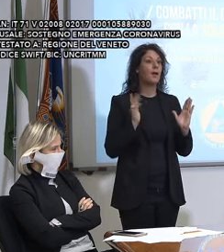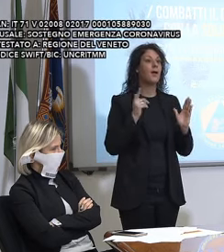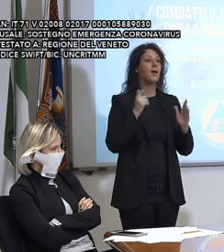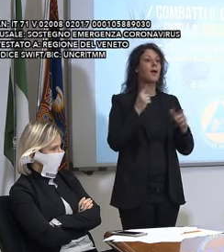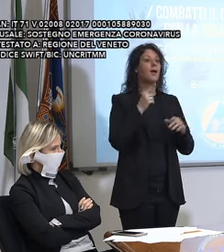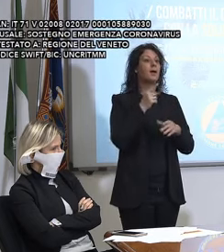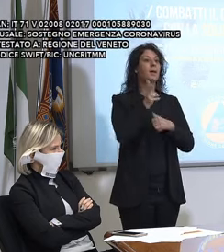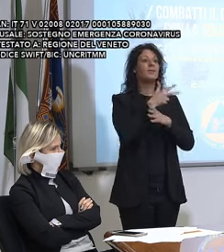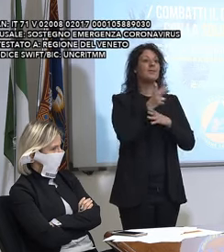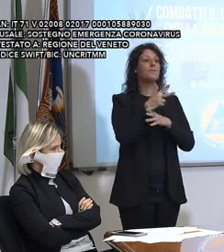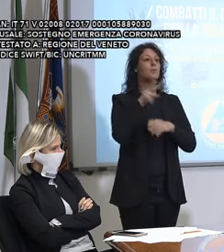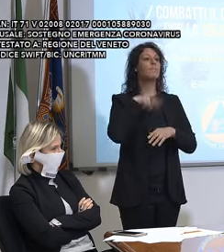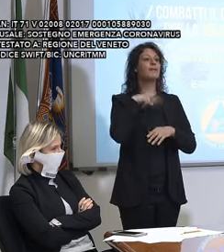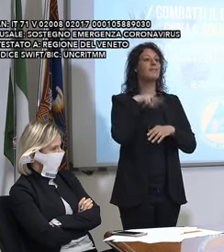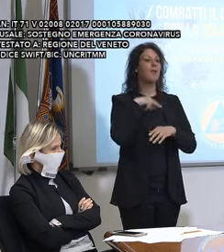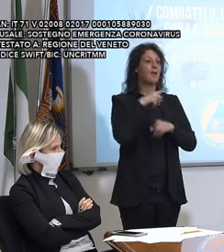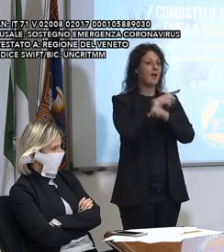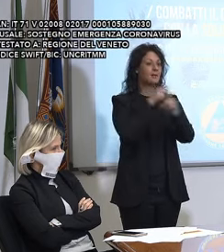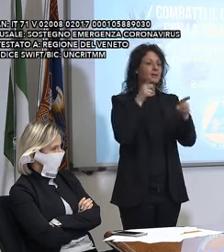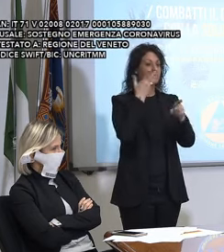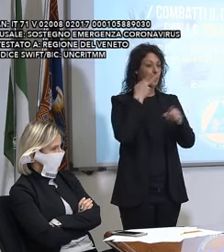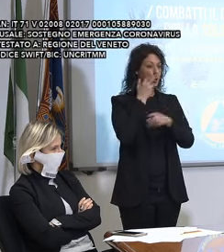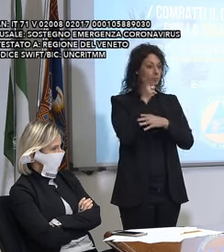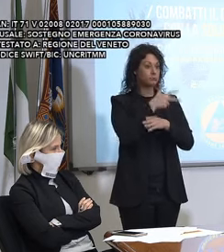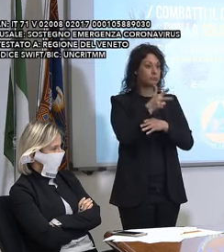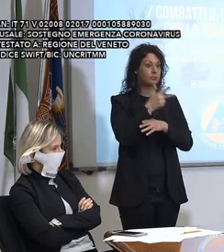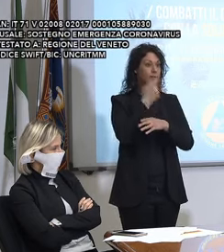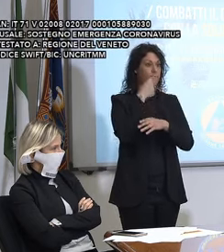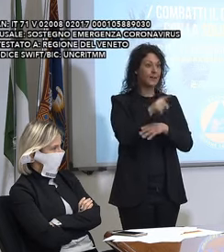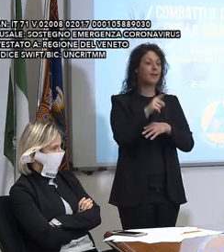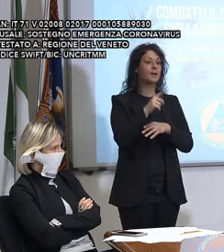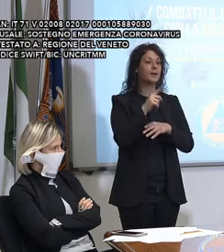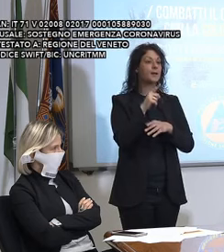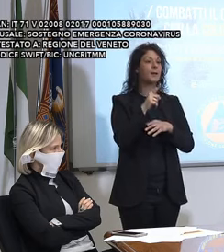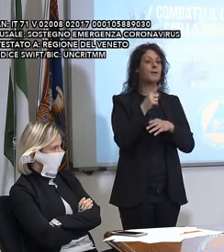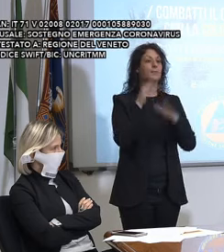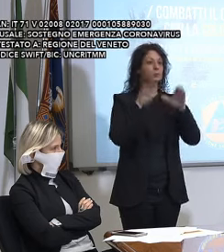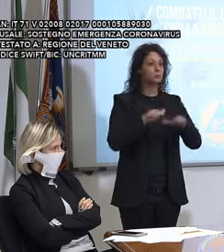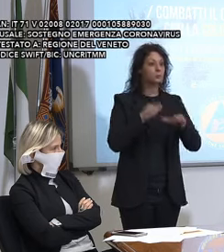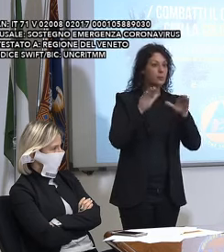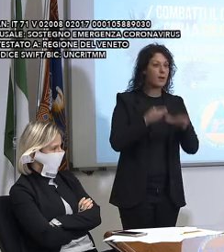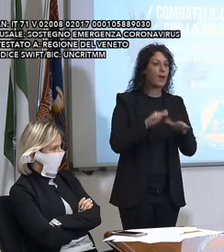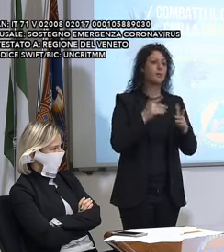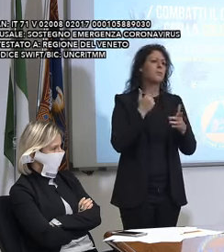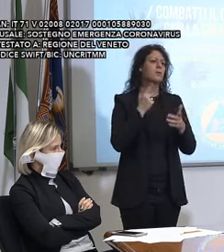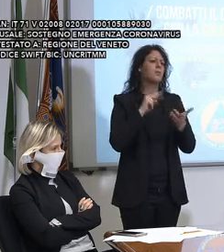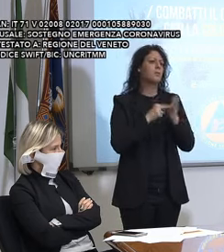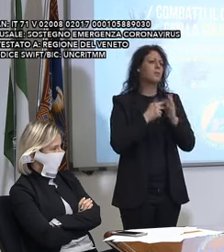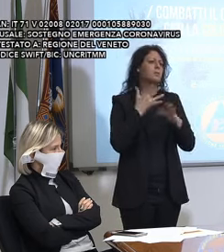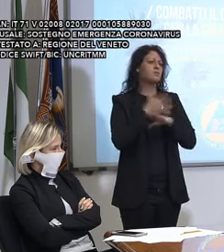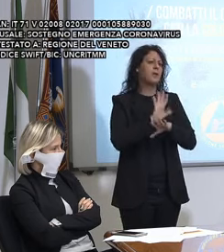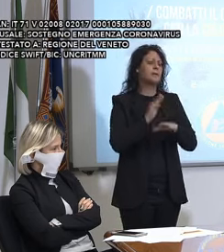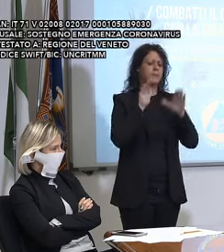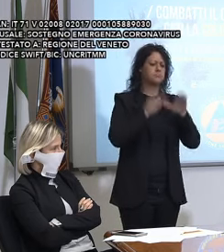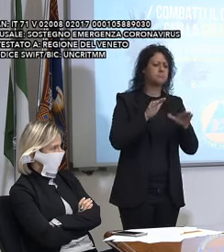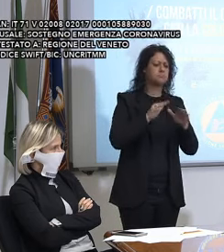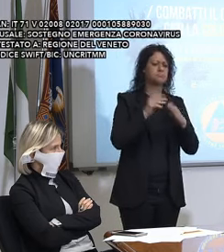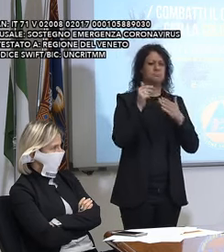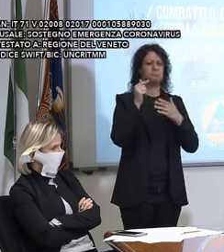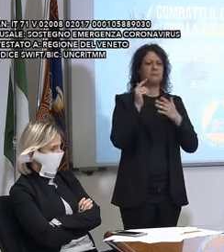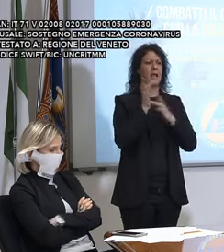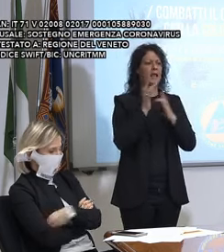ma figuratevi, non è il problema, non è il musulmano, il cattolico, o l'induista,